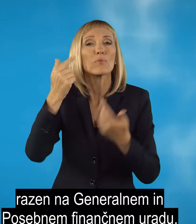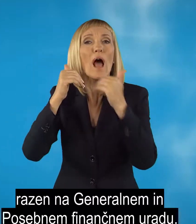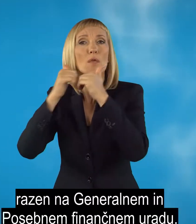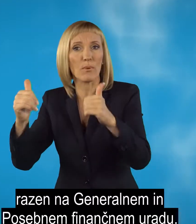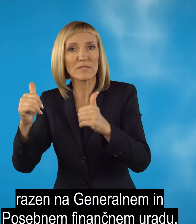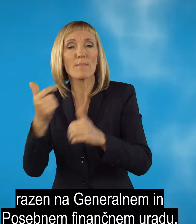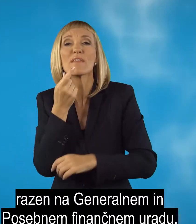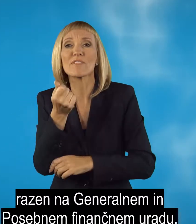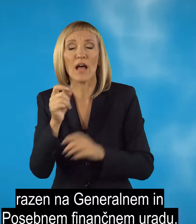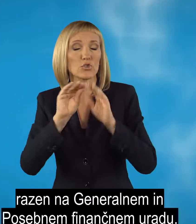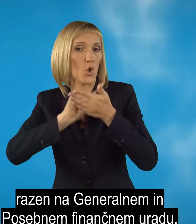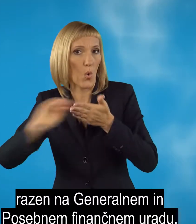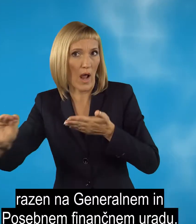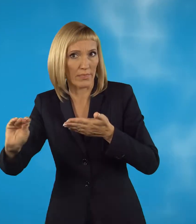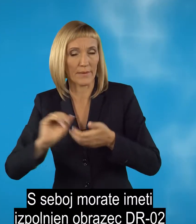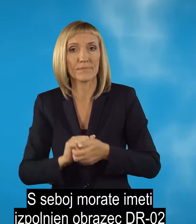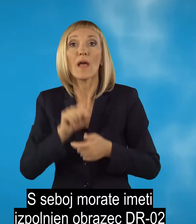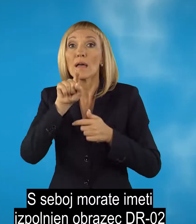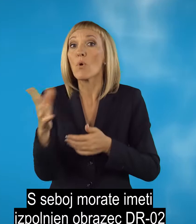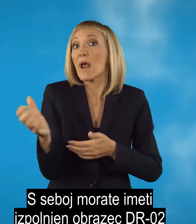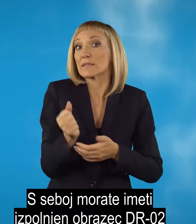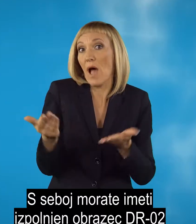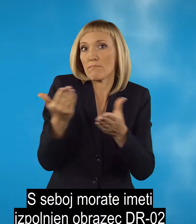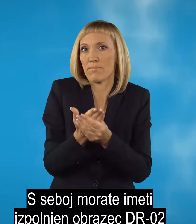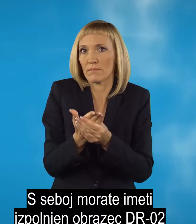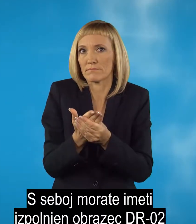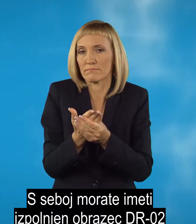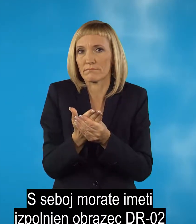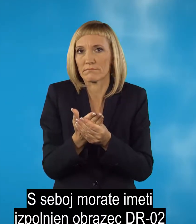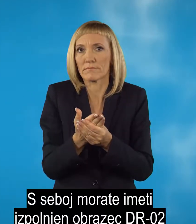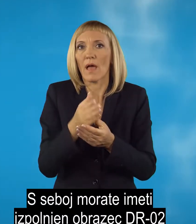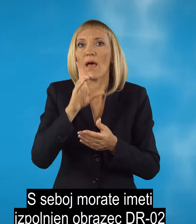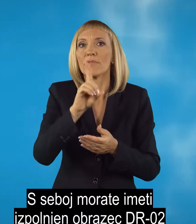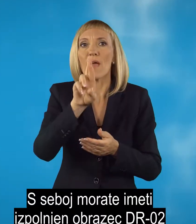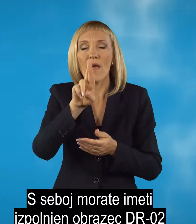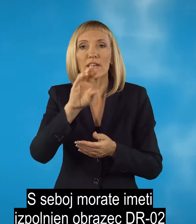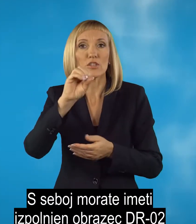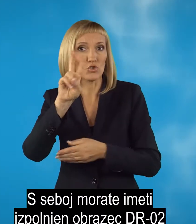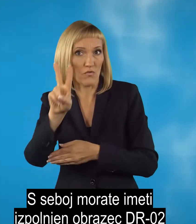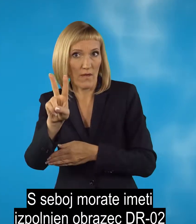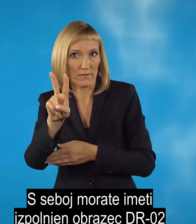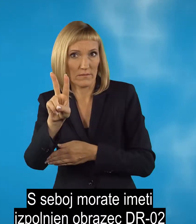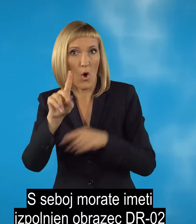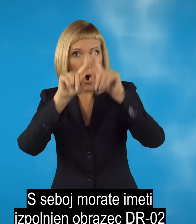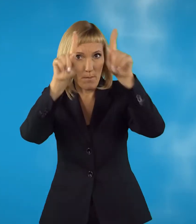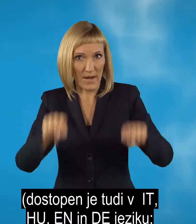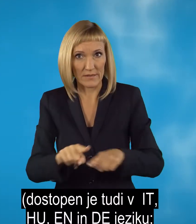uradu. S seboj morate imeti izpolnjen obrazec DR02, dostopen je tudi